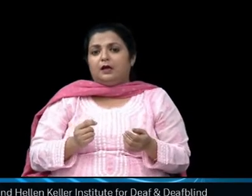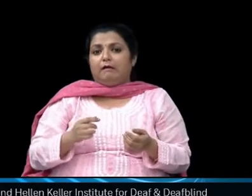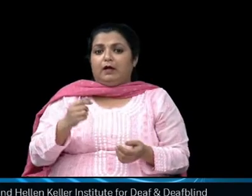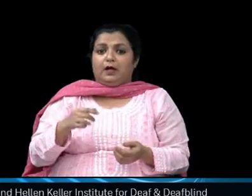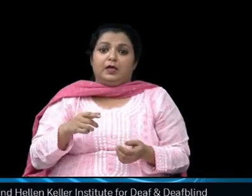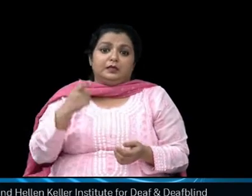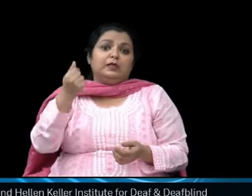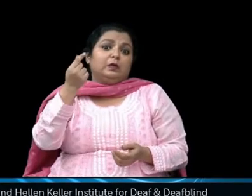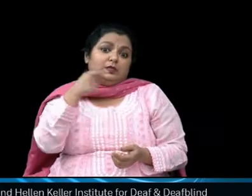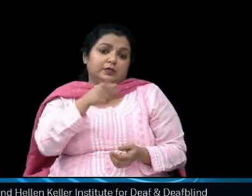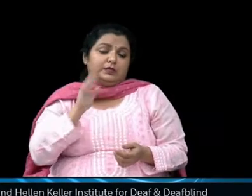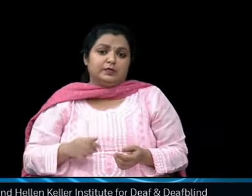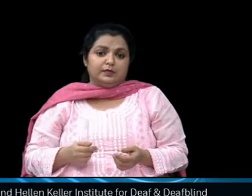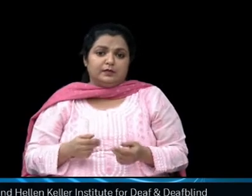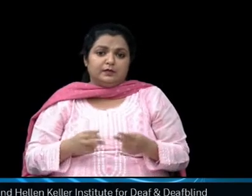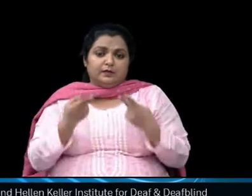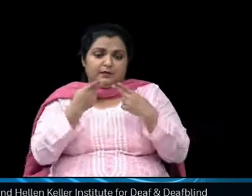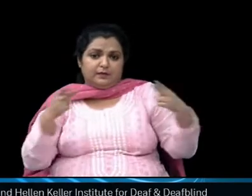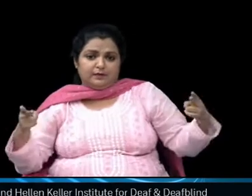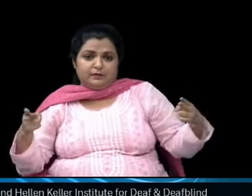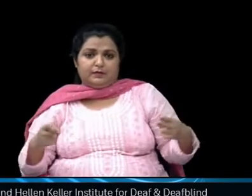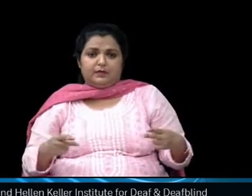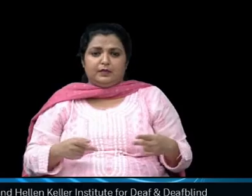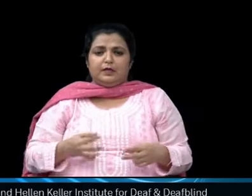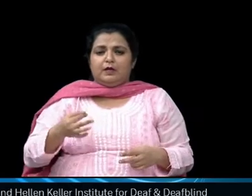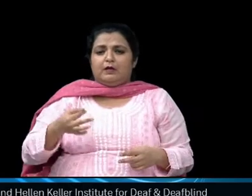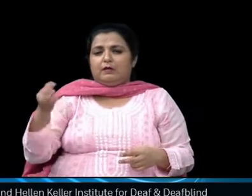ससूर त्या साथी आवश्चिप्ती तक तुर्थ पहलेगें आफ़किन